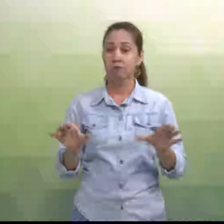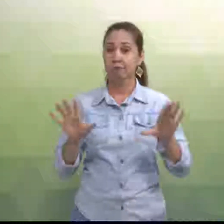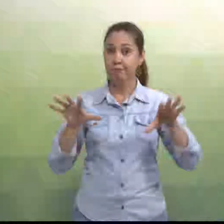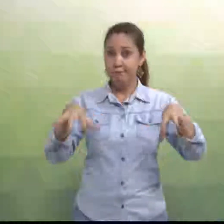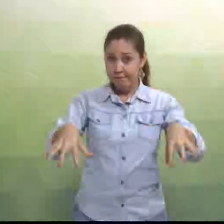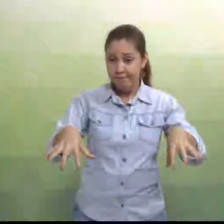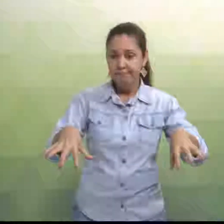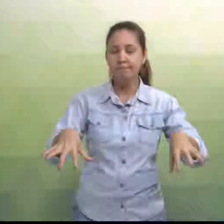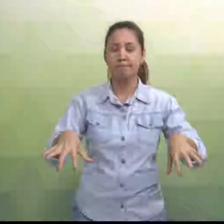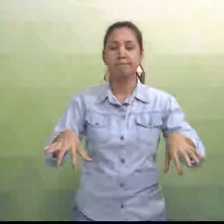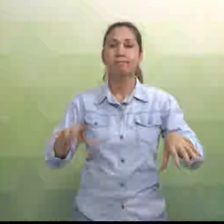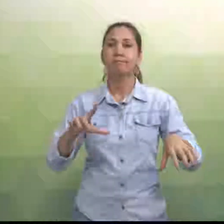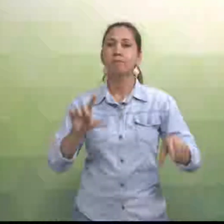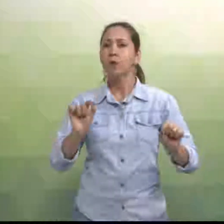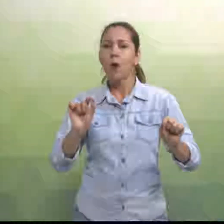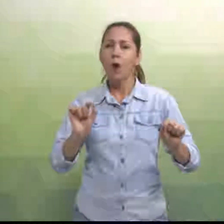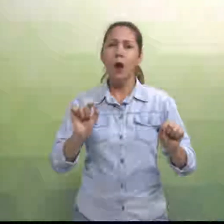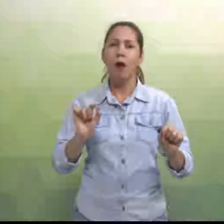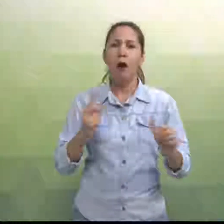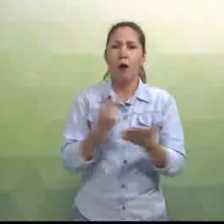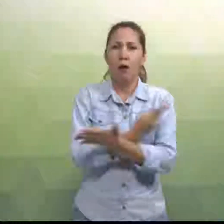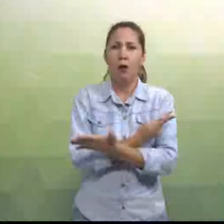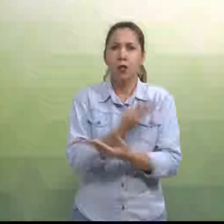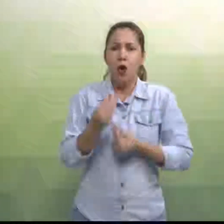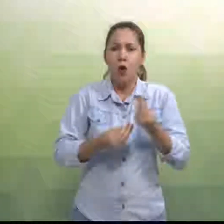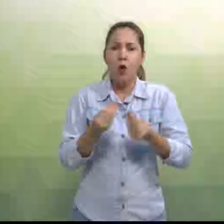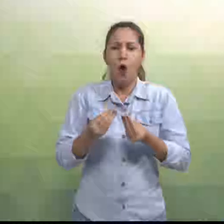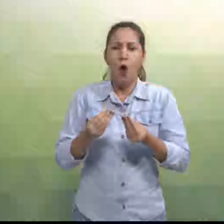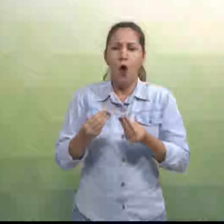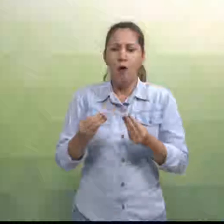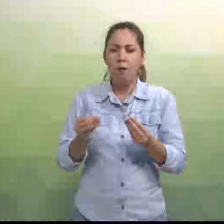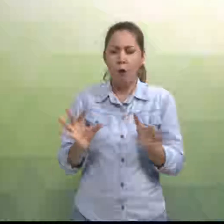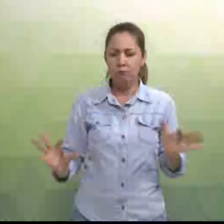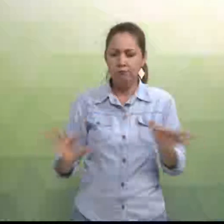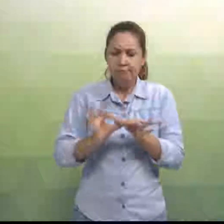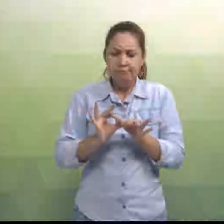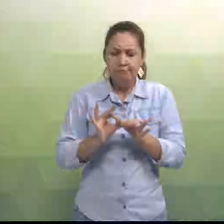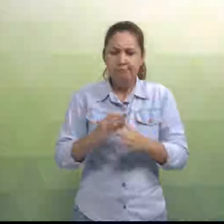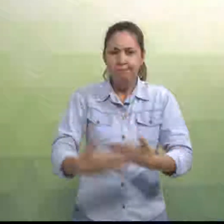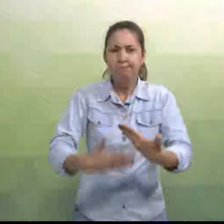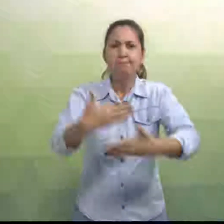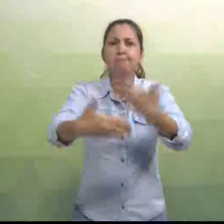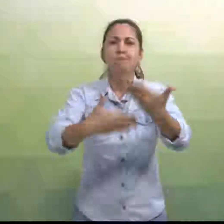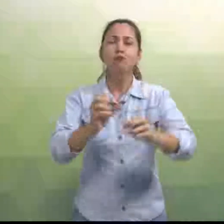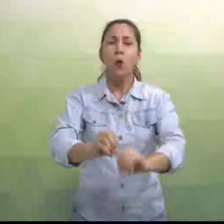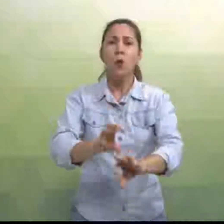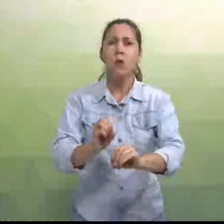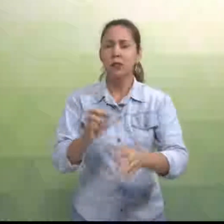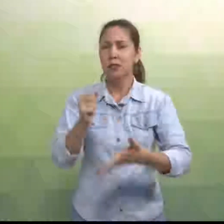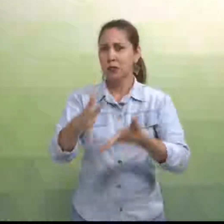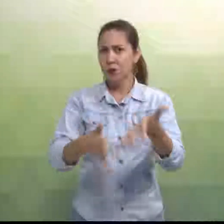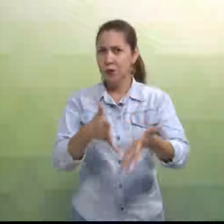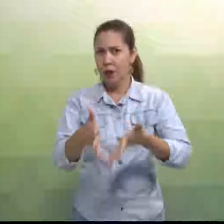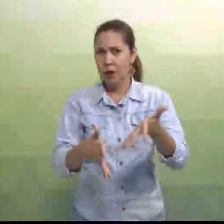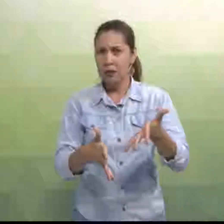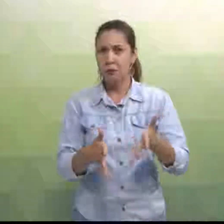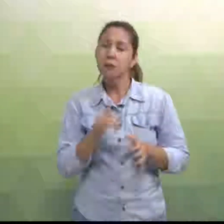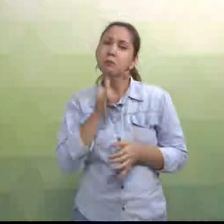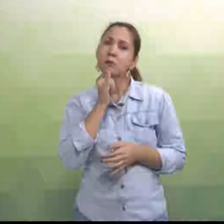dois campos. E o que ocorre? Ambos devem estar ligados no processo de ensino da língua de